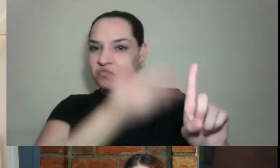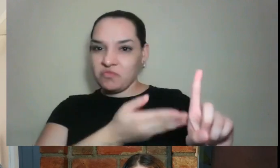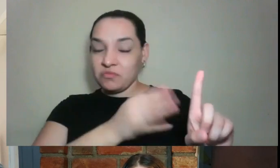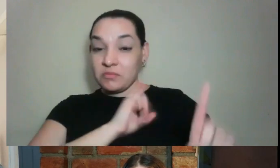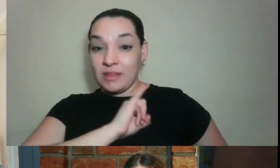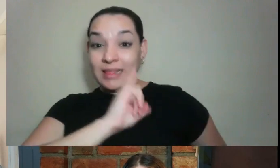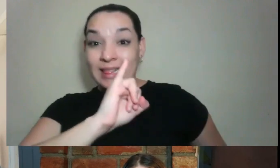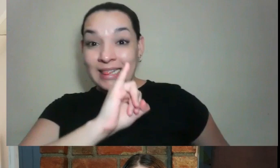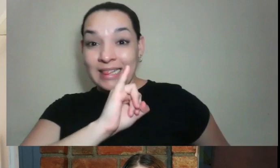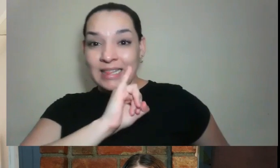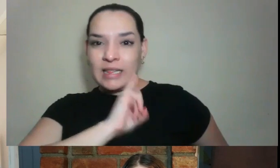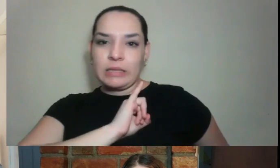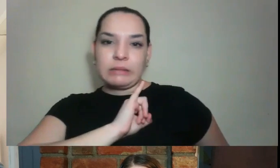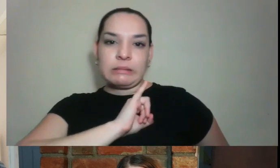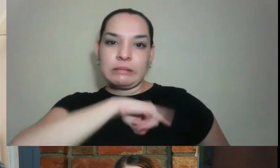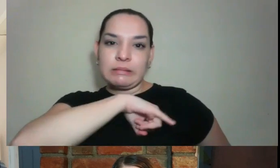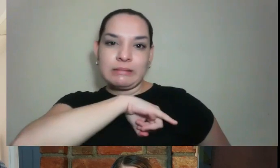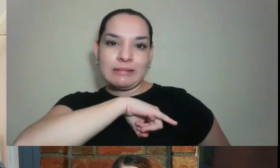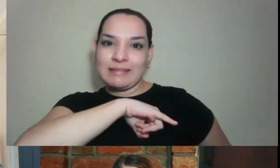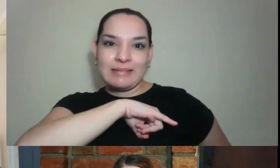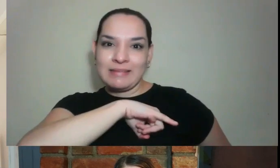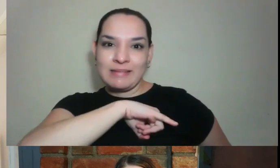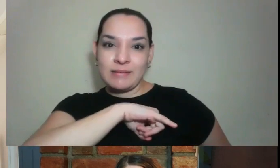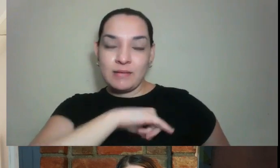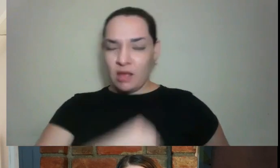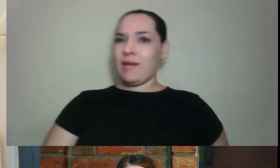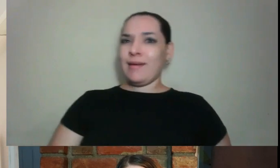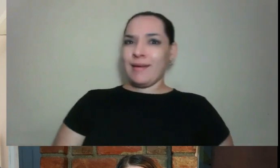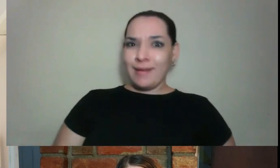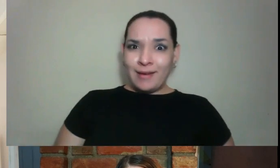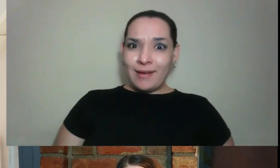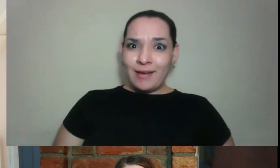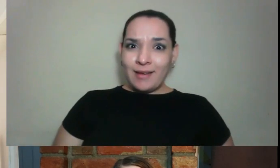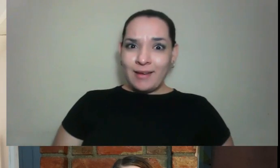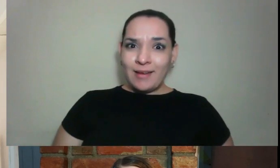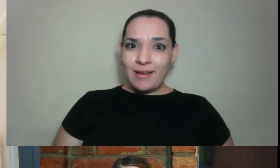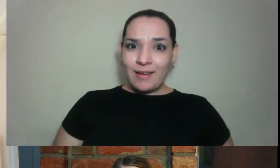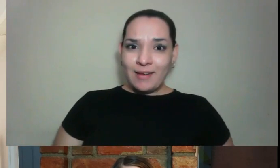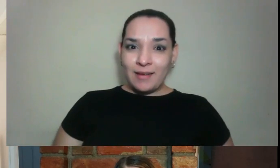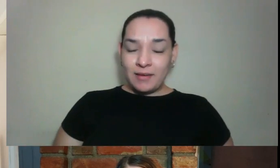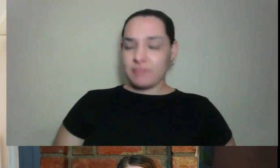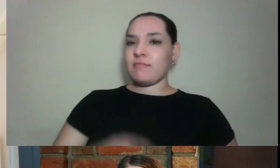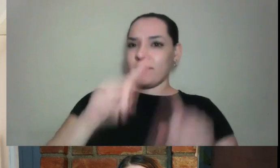sorda, vos no tenés identidad sorda. Ah,